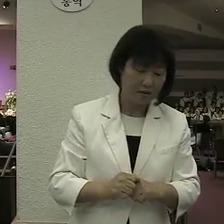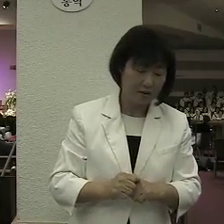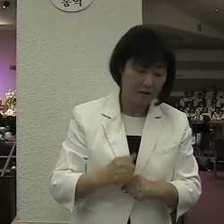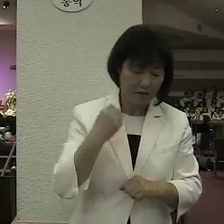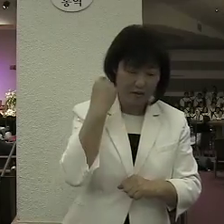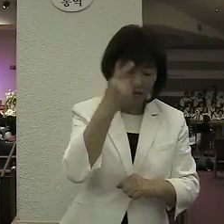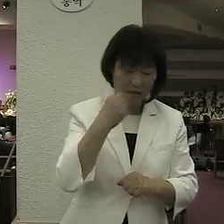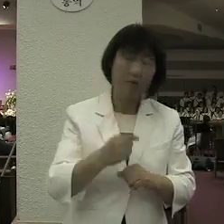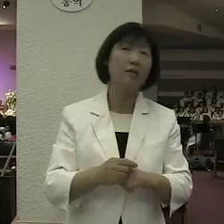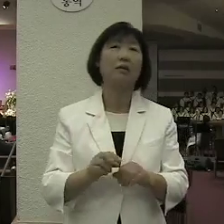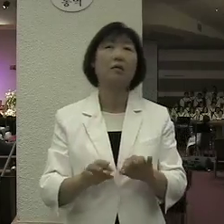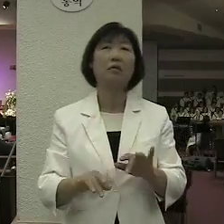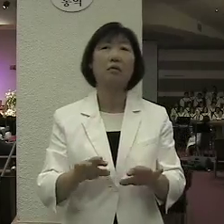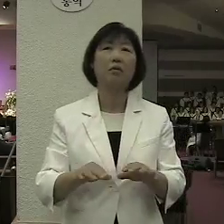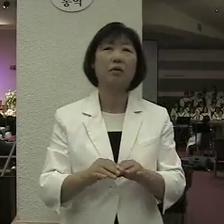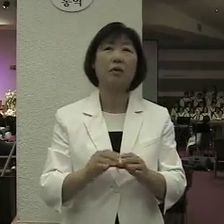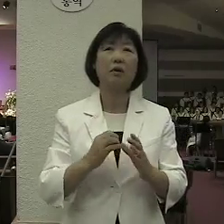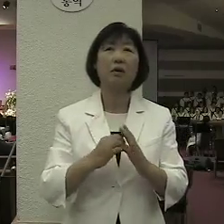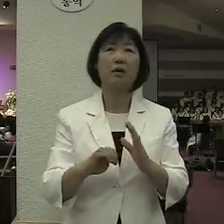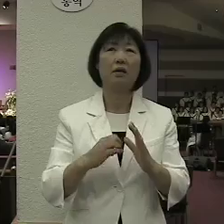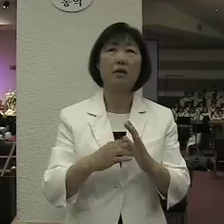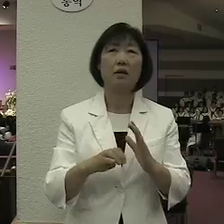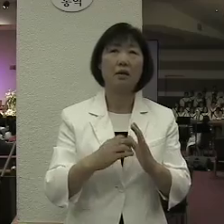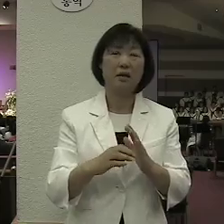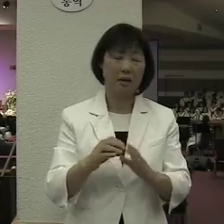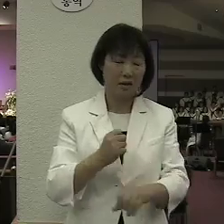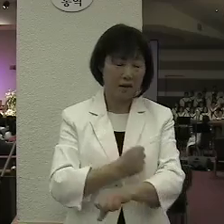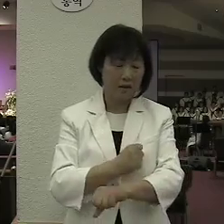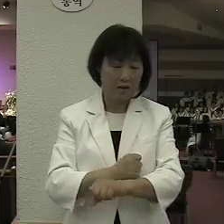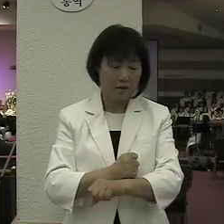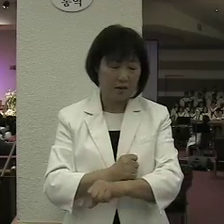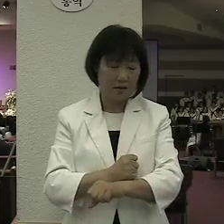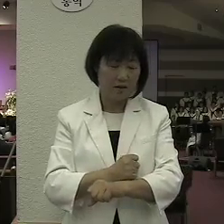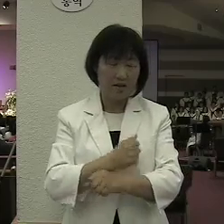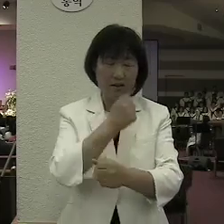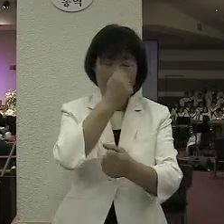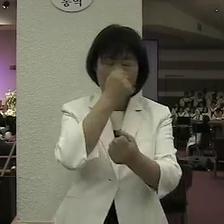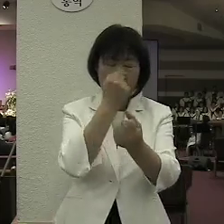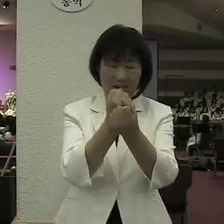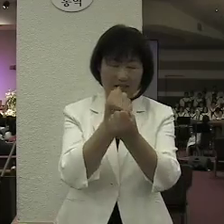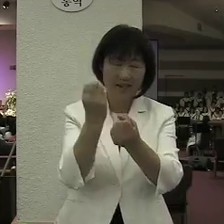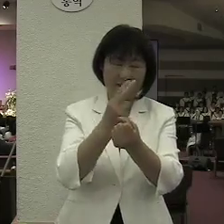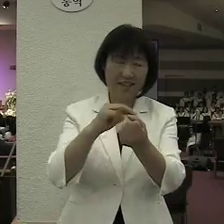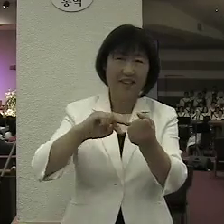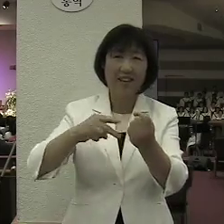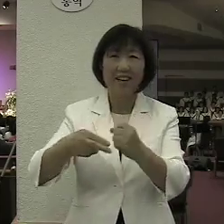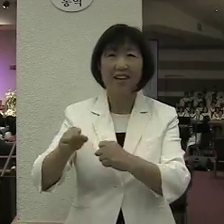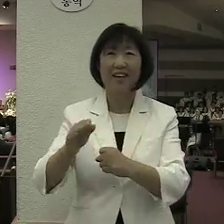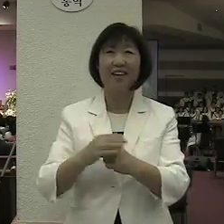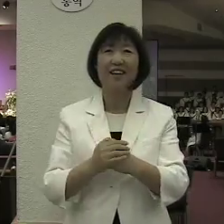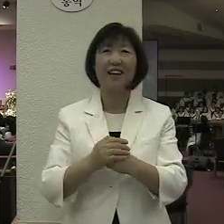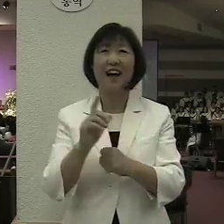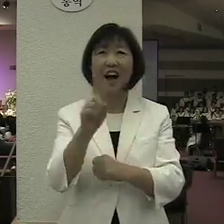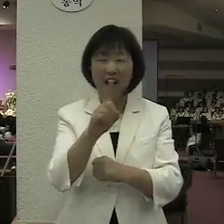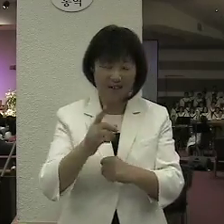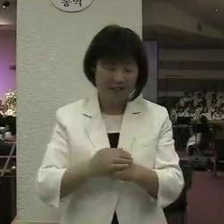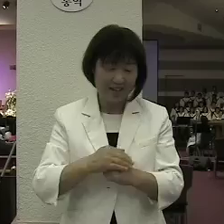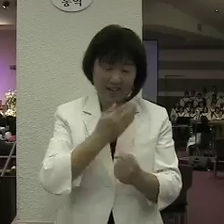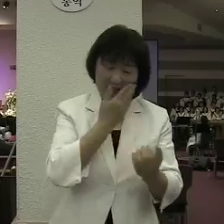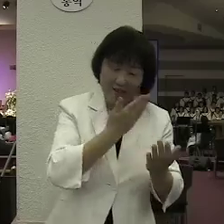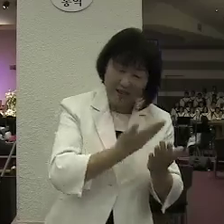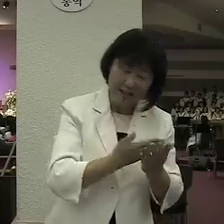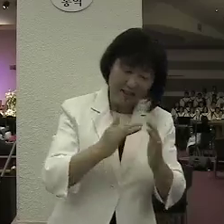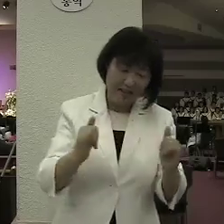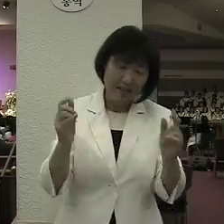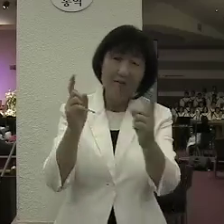말라 그러지 마세요. 지금은 안 그래. 시험 맞습니다. 지금은 안 그런데 어렸을 때 말입니다. 어렸을 때. 저 어렸을 때.